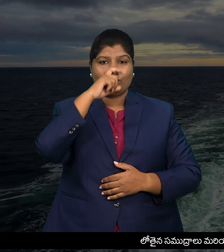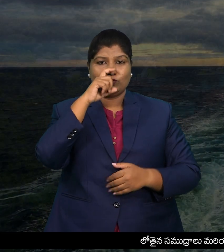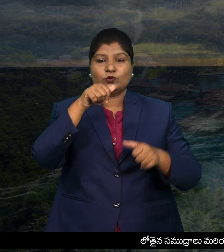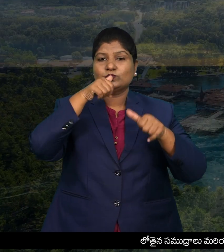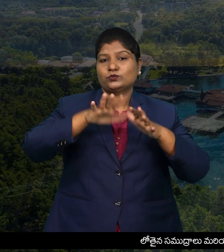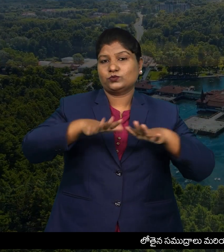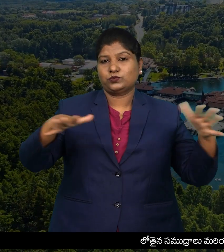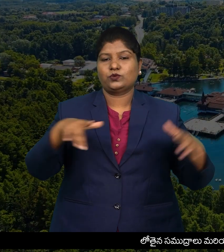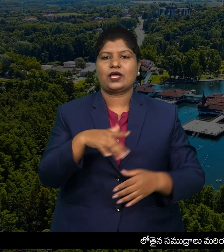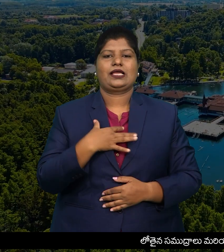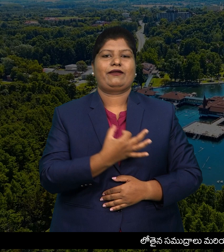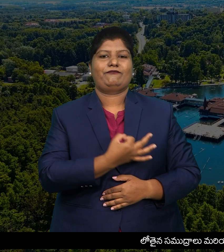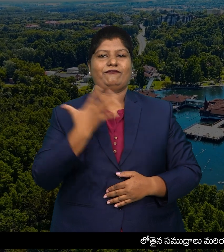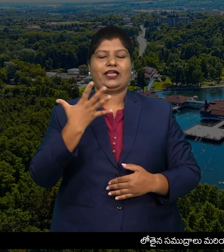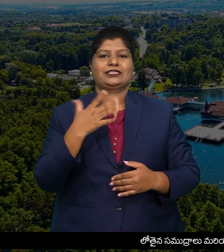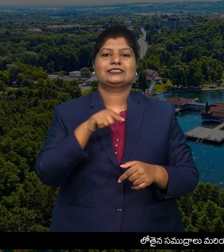మరియు మంచినీటి సరస్సులతో నిండి ఉన్నది.